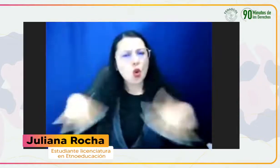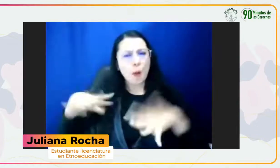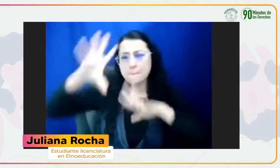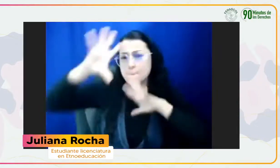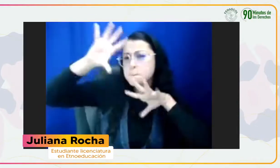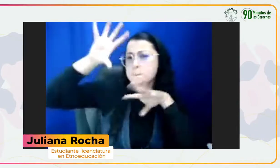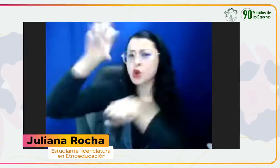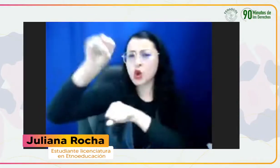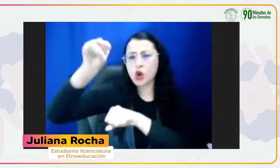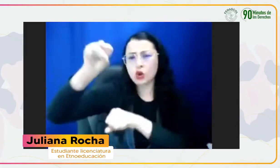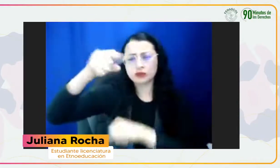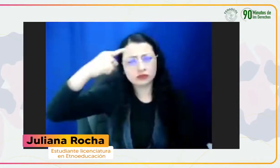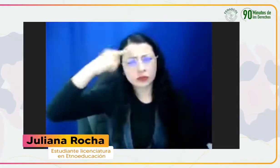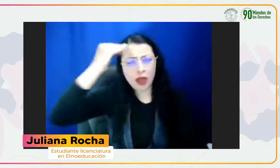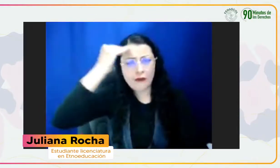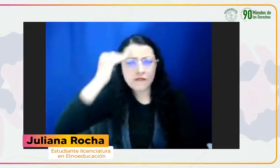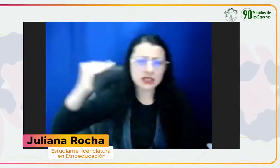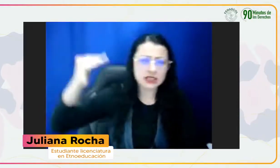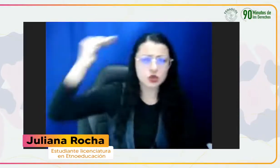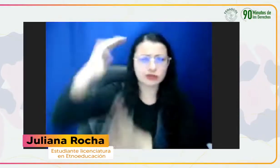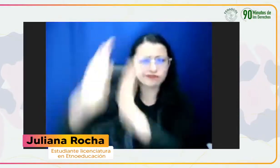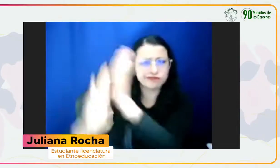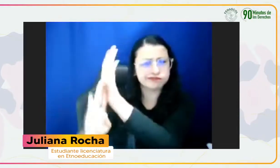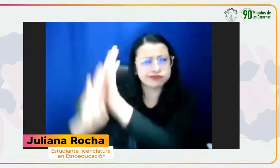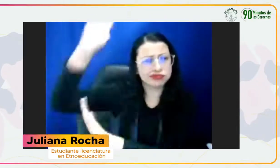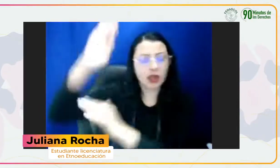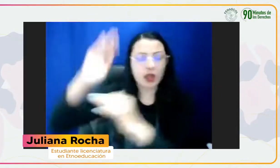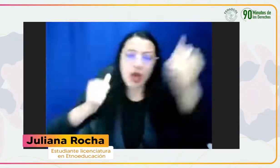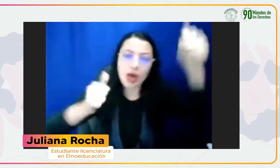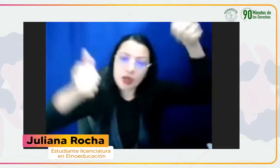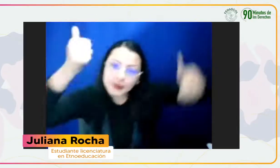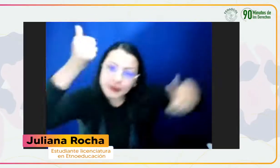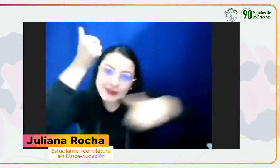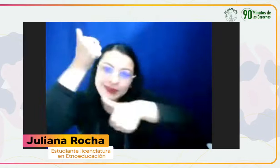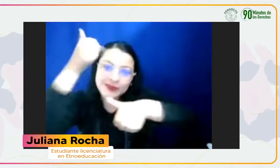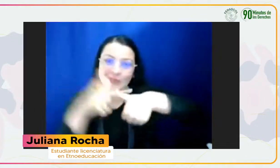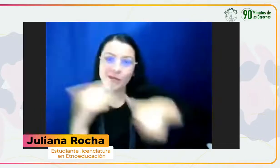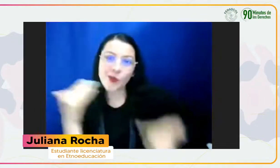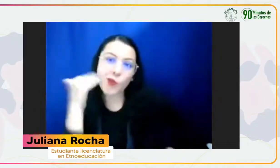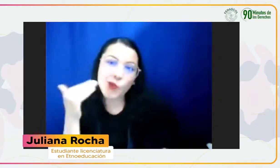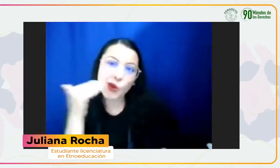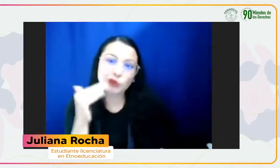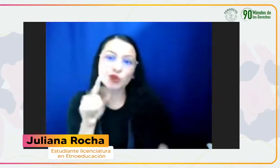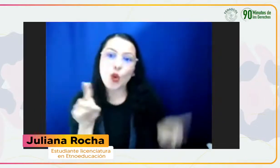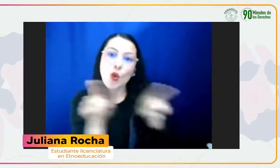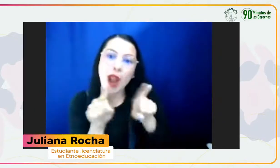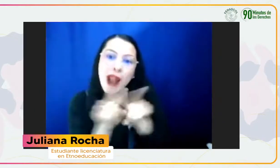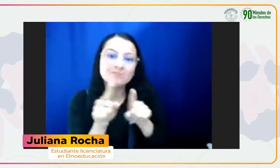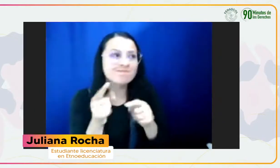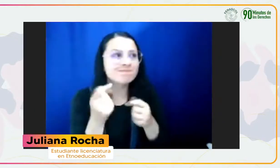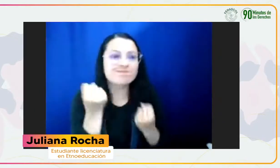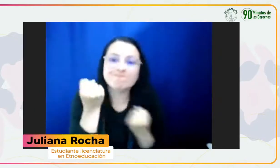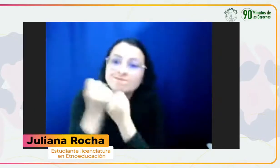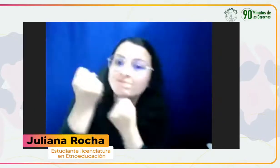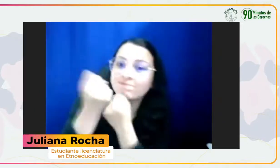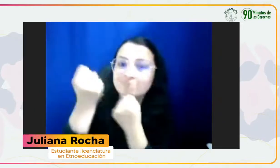condiciones. Vemos que los hombres son capaces, que los hombres tienen este proceso académico y que las mujeres están